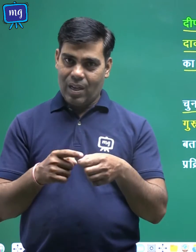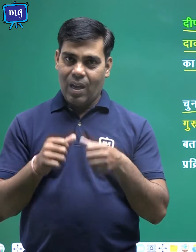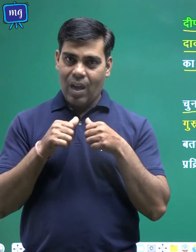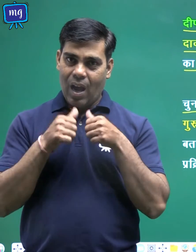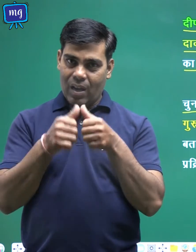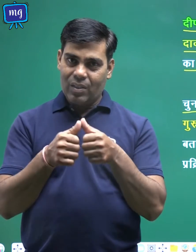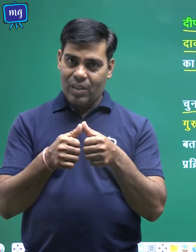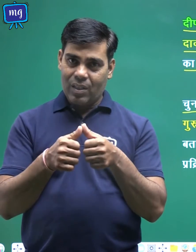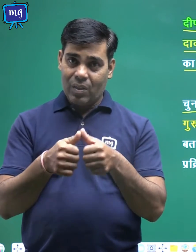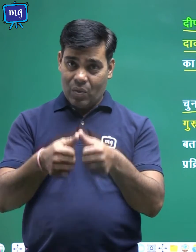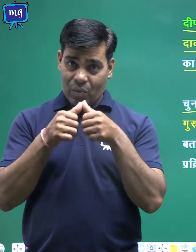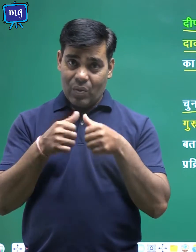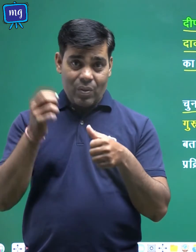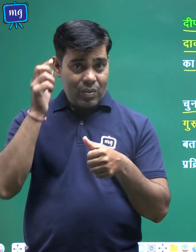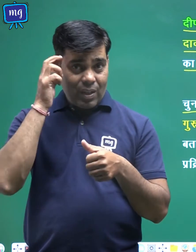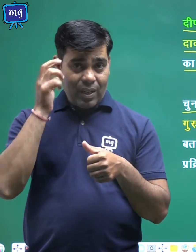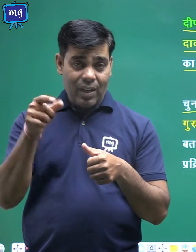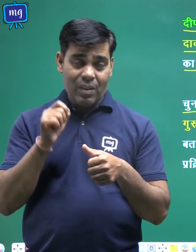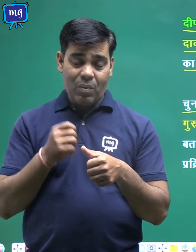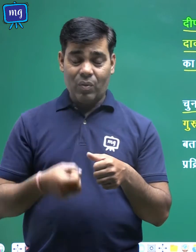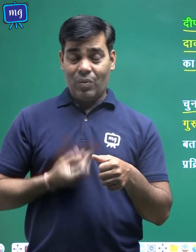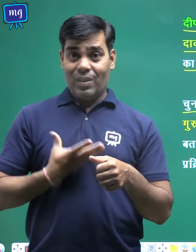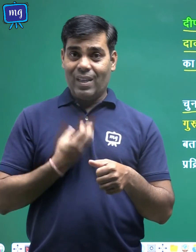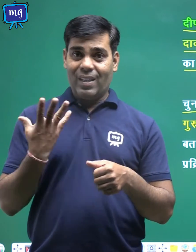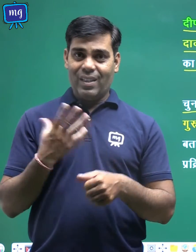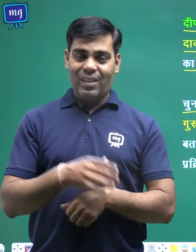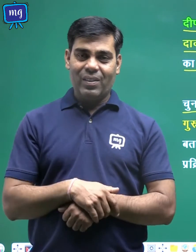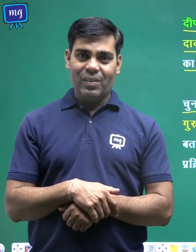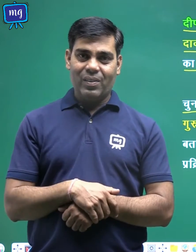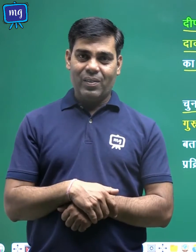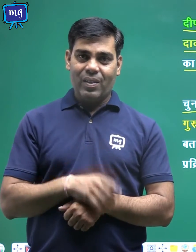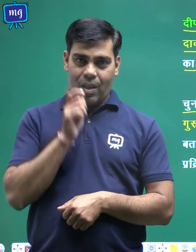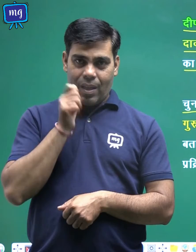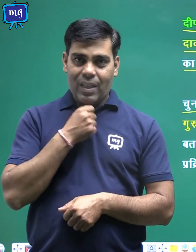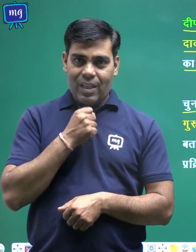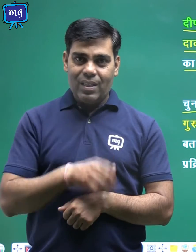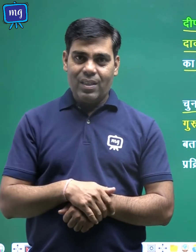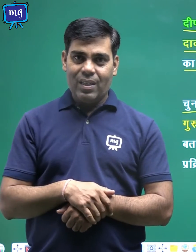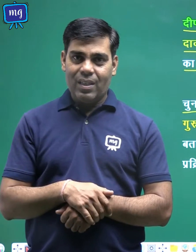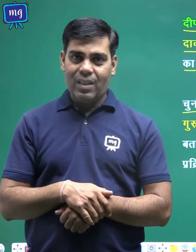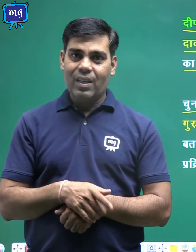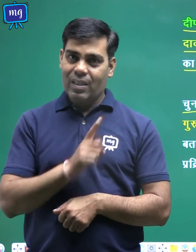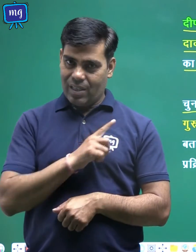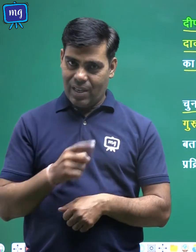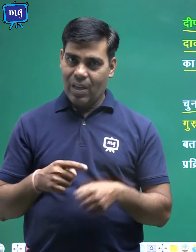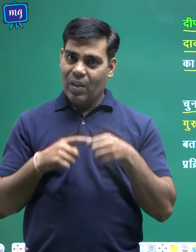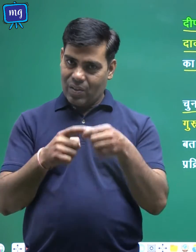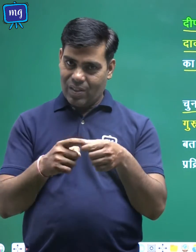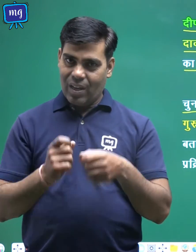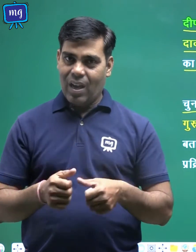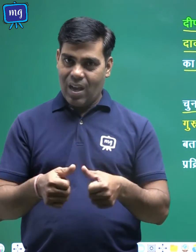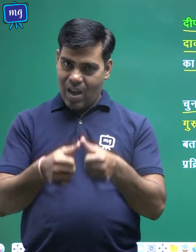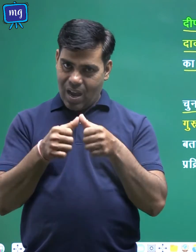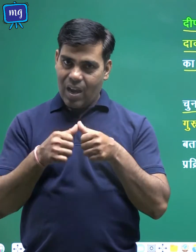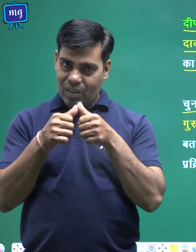उत्तर जानने के लिए बहुत उत्साहित रहते हैं। दादाजी ने प्रश्न का उत्तर